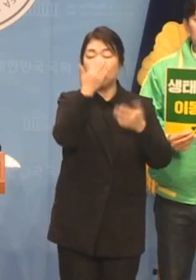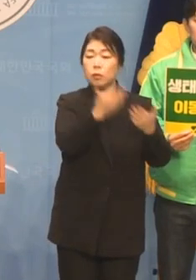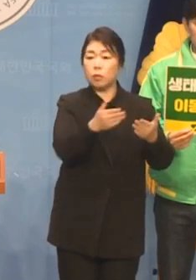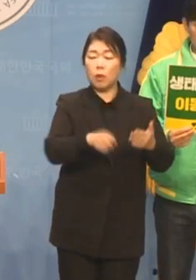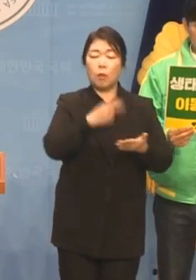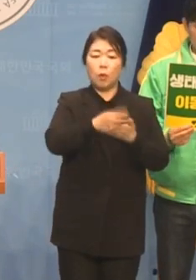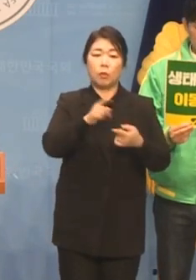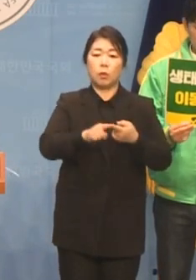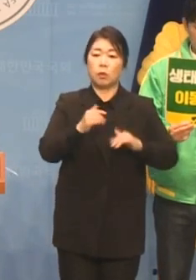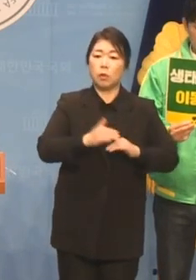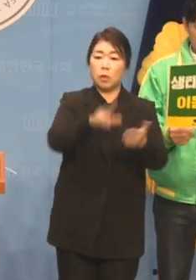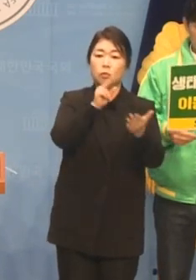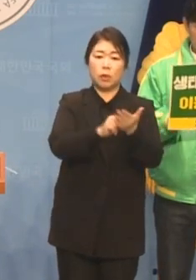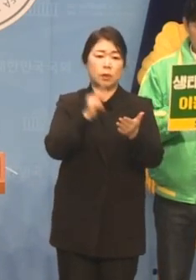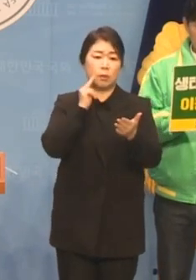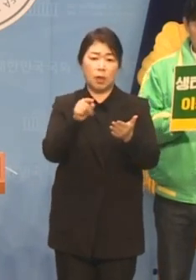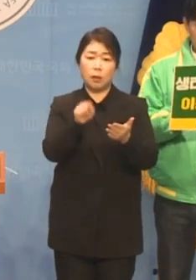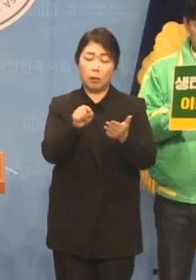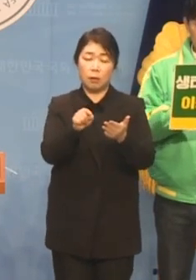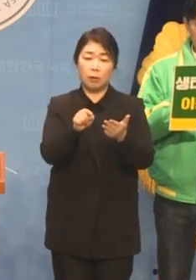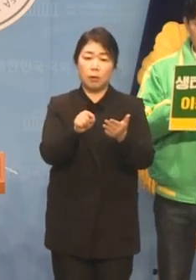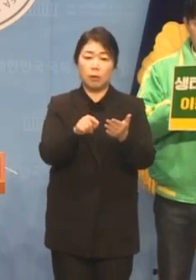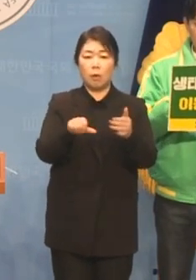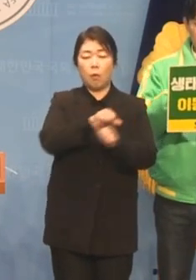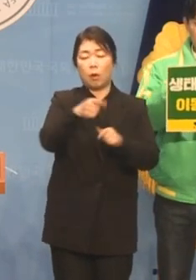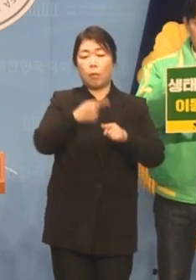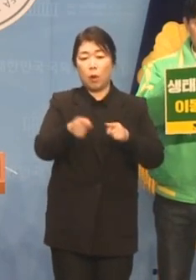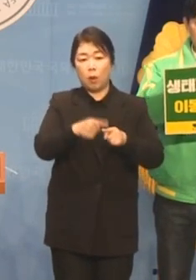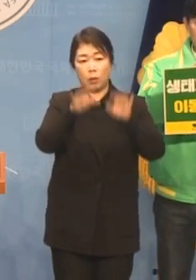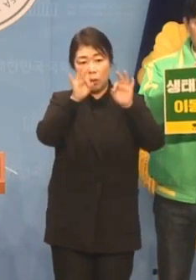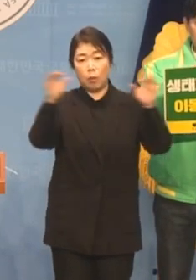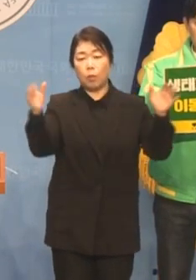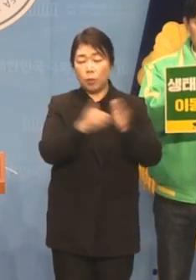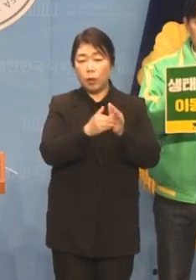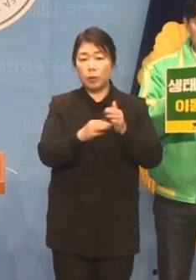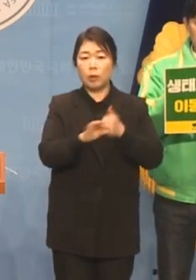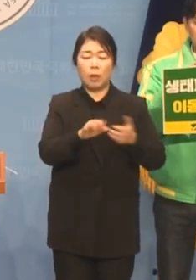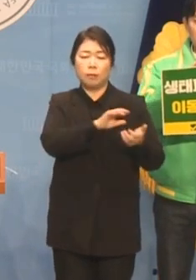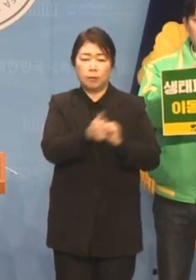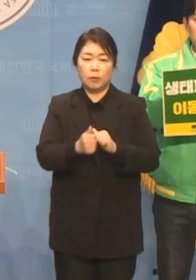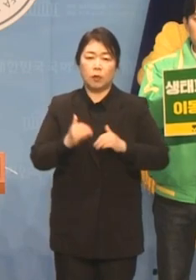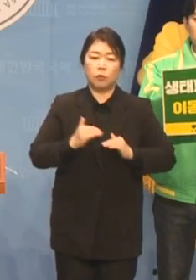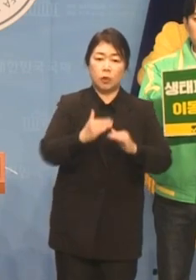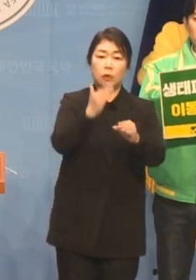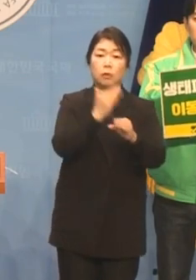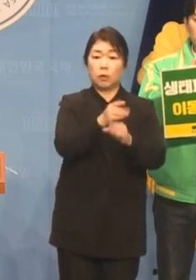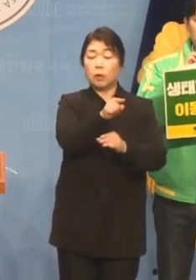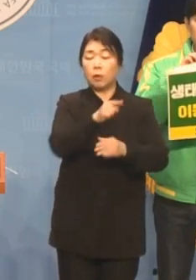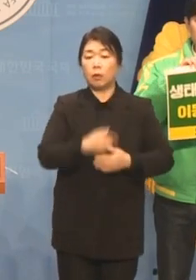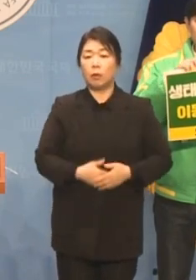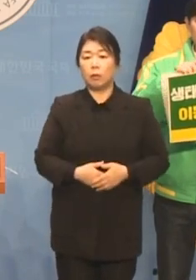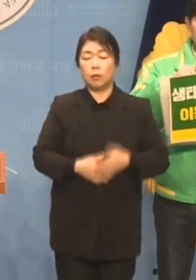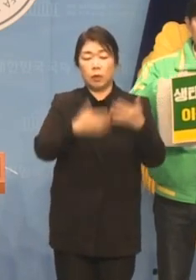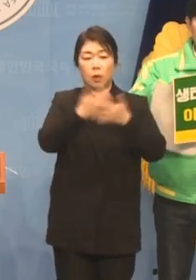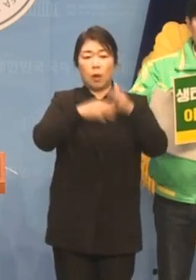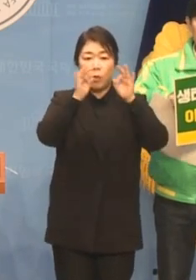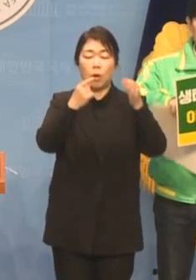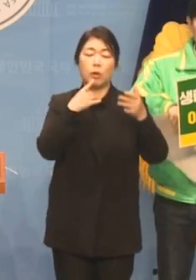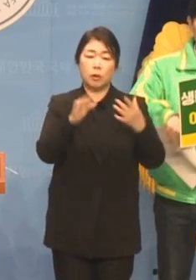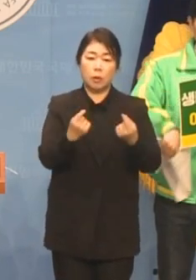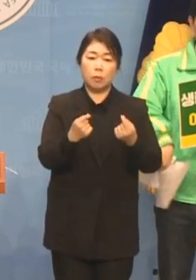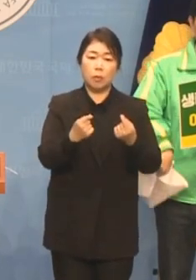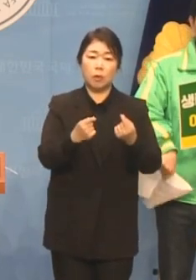법적 절차적 문제가 심각한 전략환경 평가을 에 졸속적으로 추진되었으며 영화에도 나온 멸종